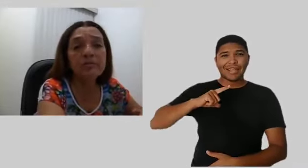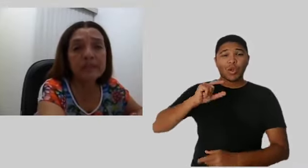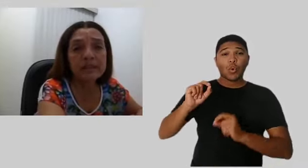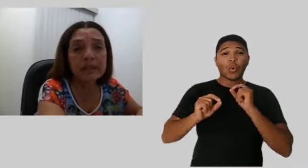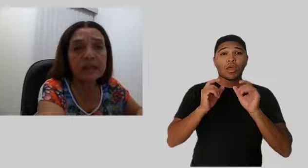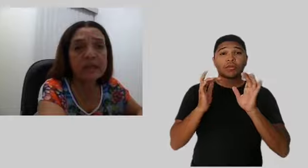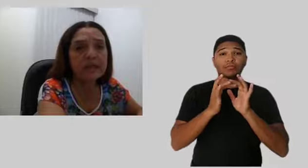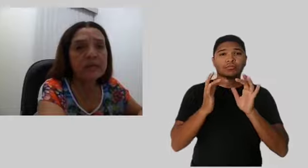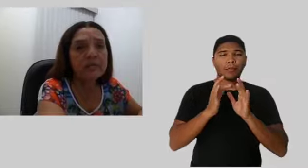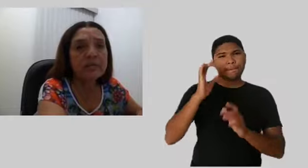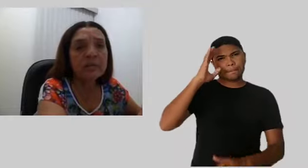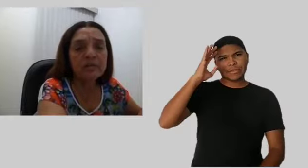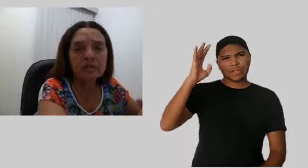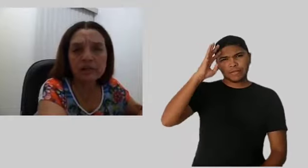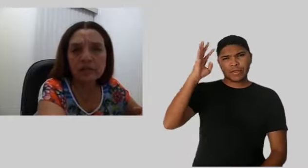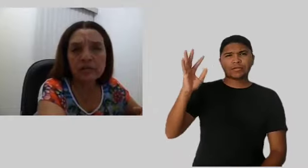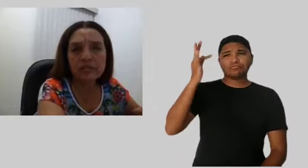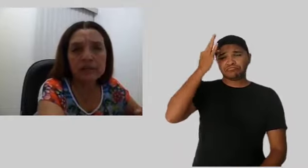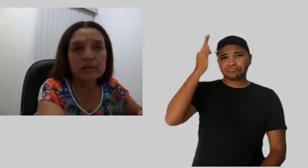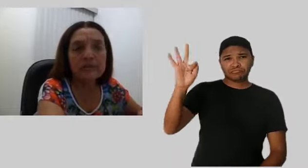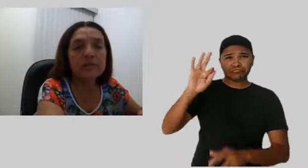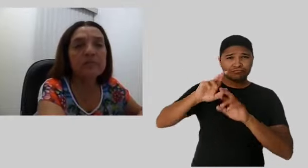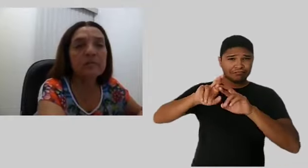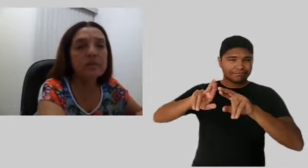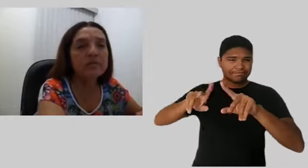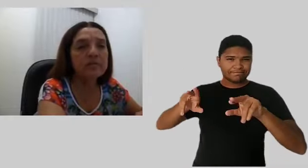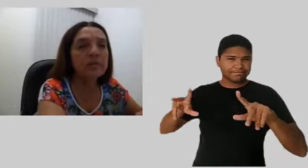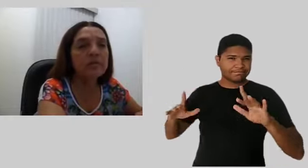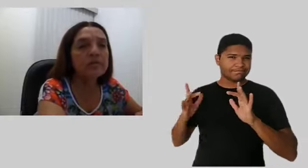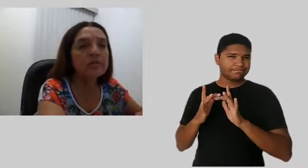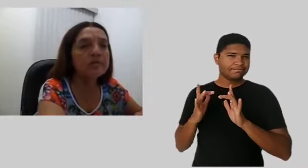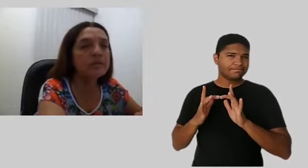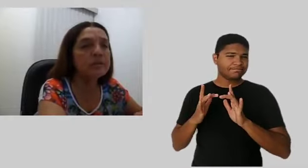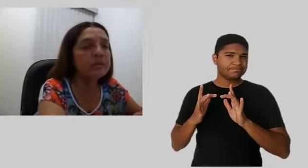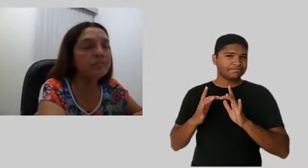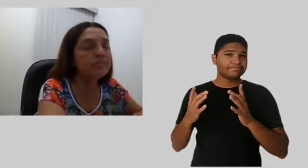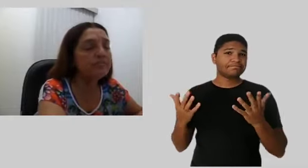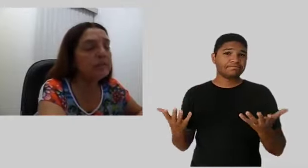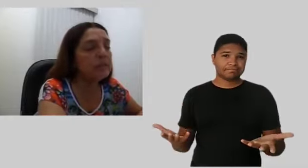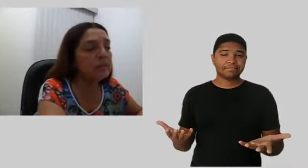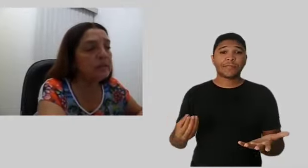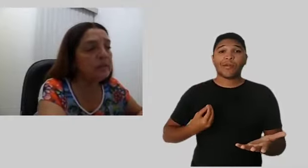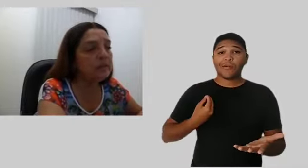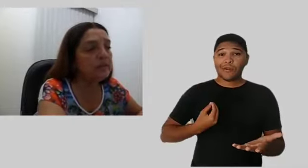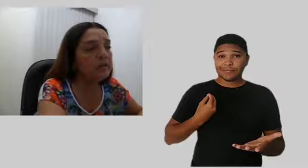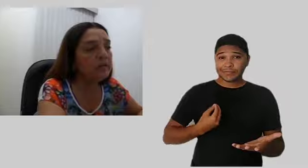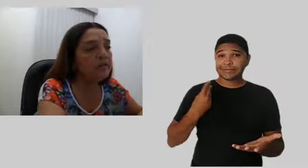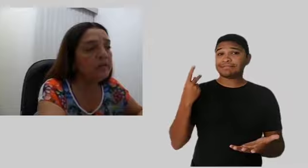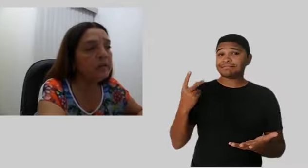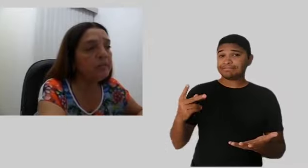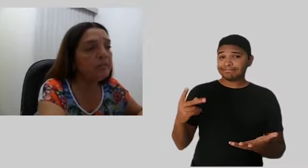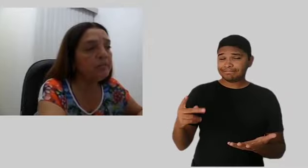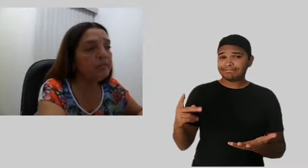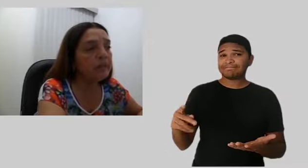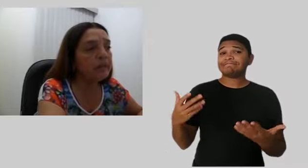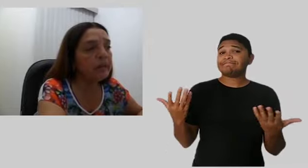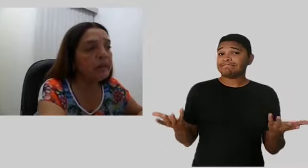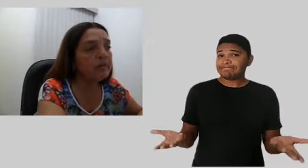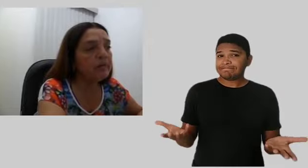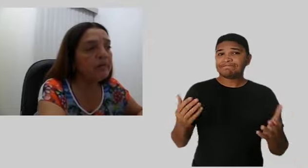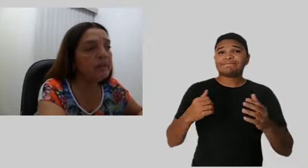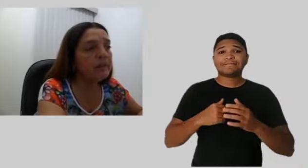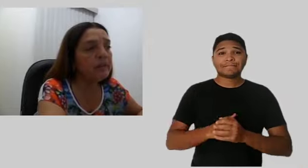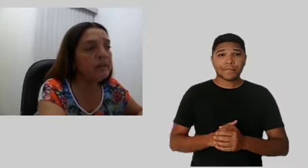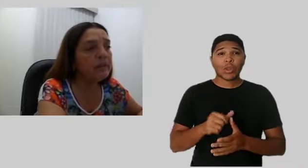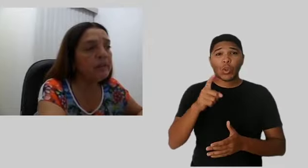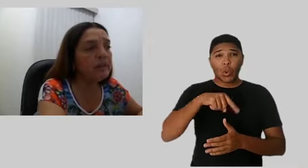estuda numa universidade, onde entra em contato com o pensamento de vários filósofos, né? Então